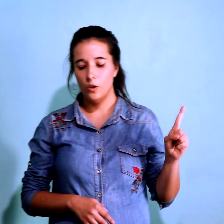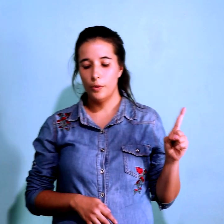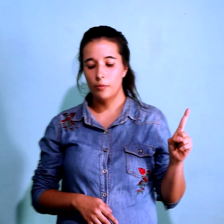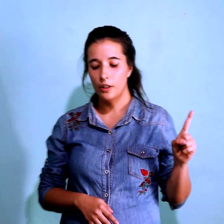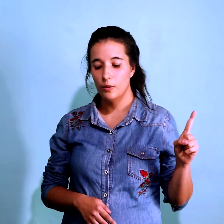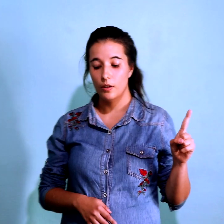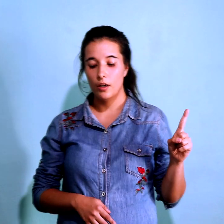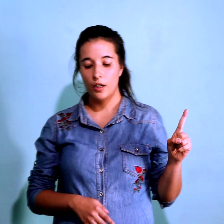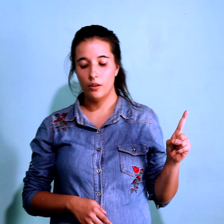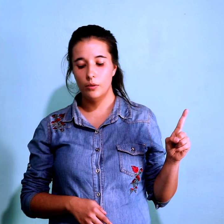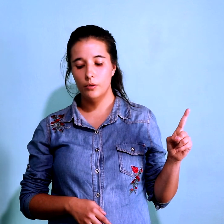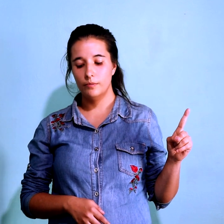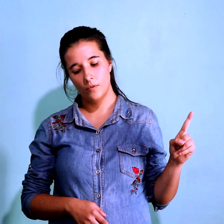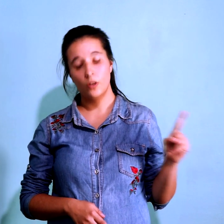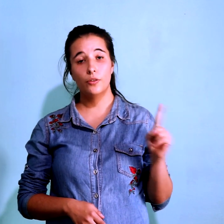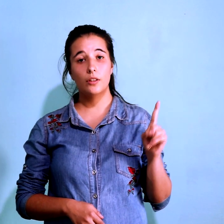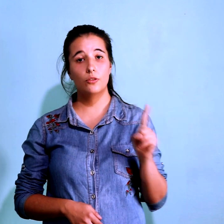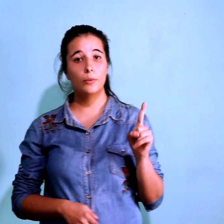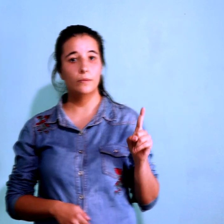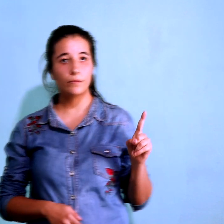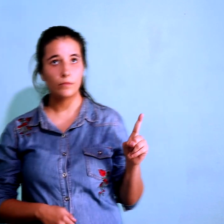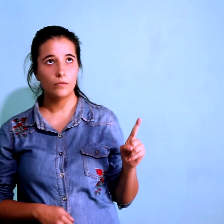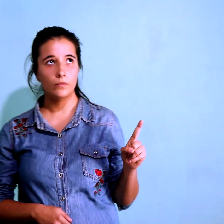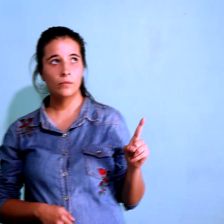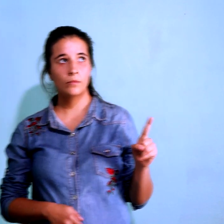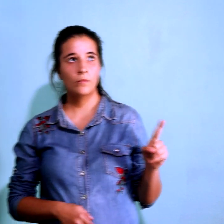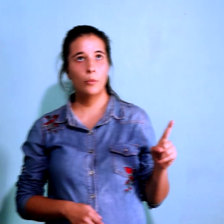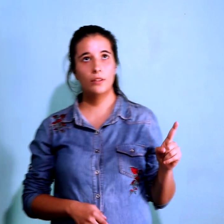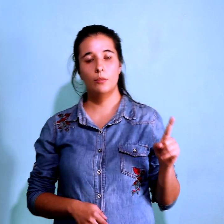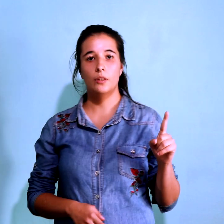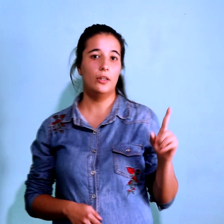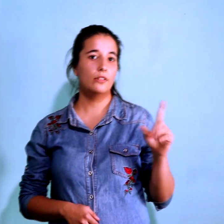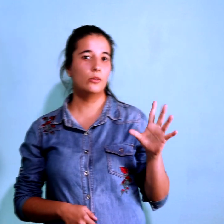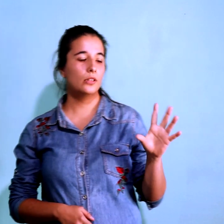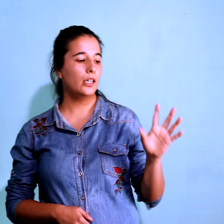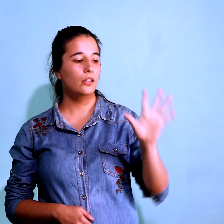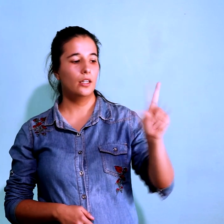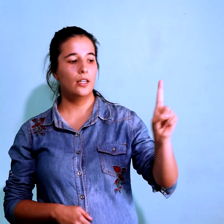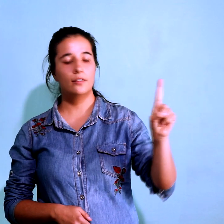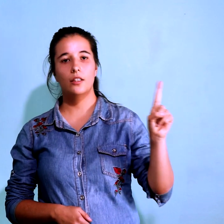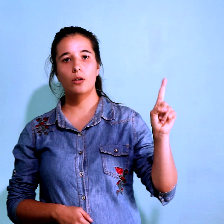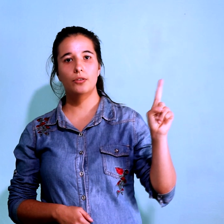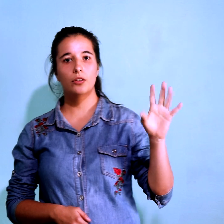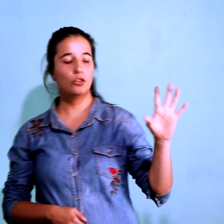O primeiro é a configuração de mão. Por exemplo, na palavra encontrar, essa aqui é a configuração de